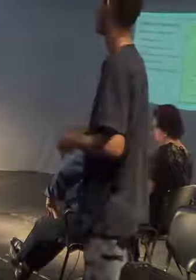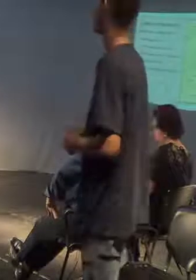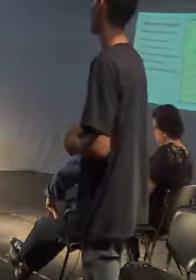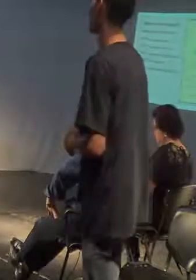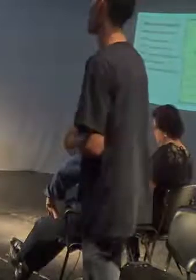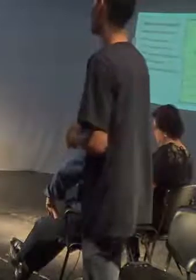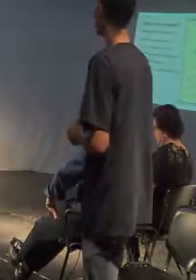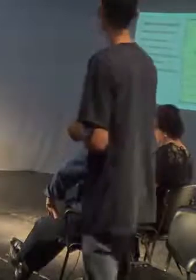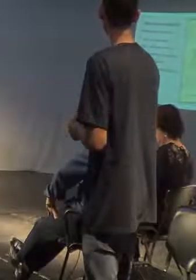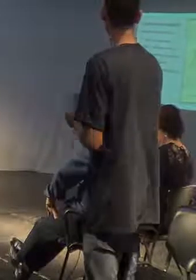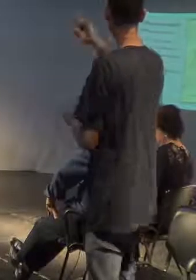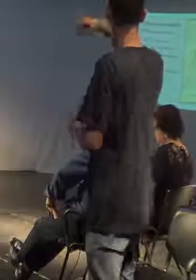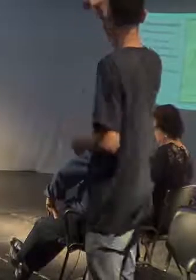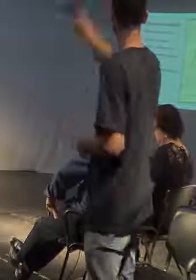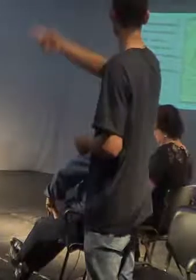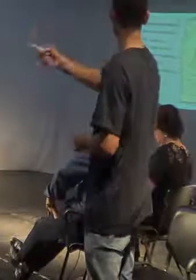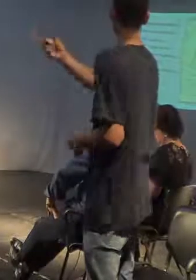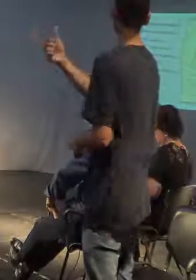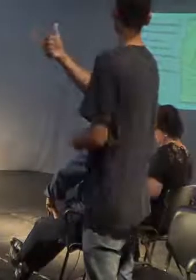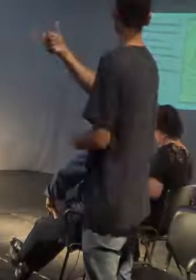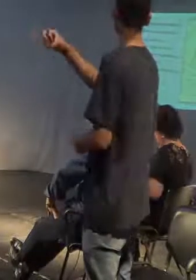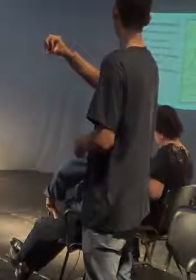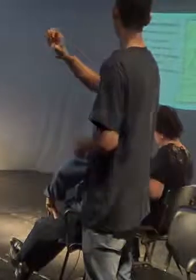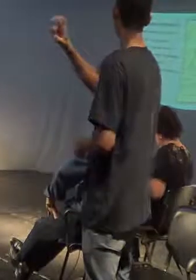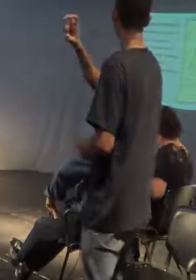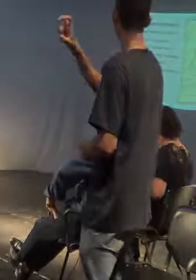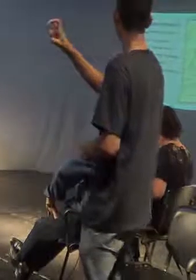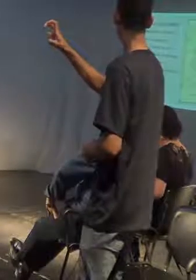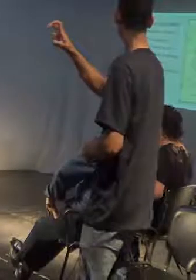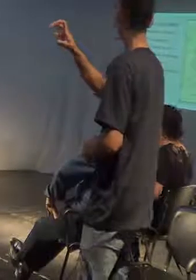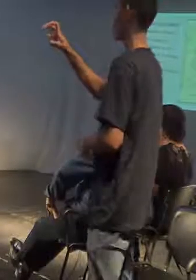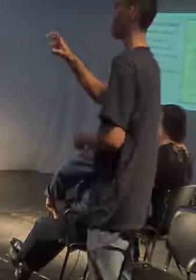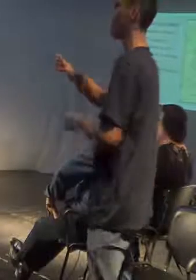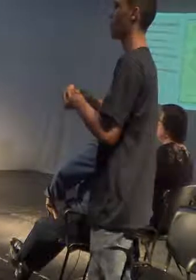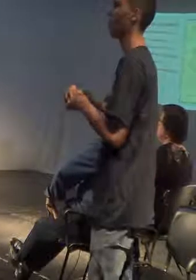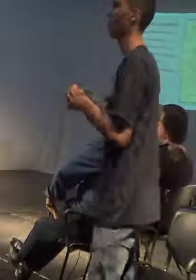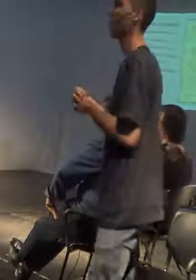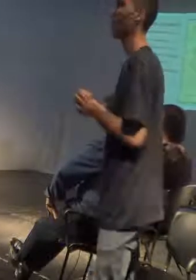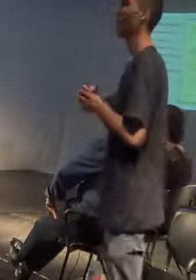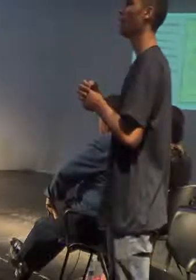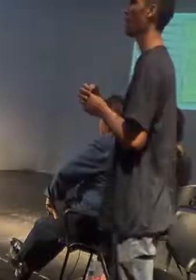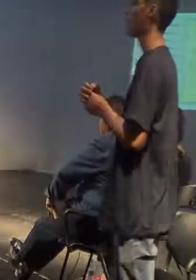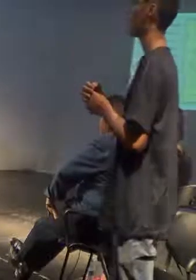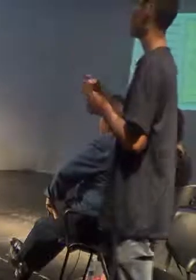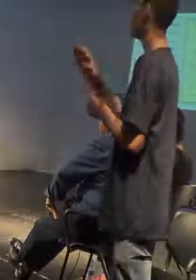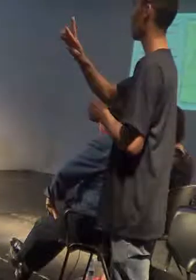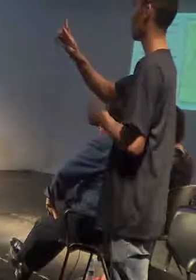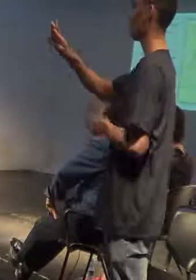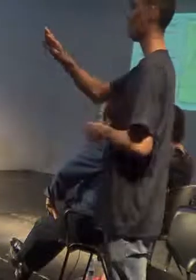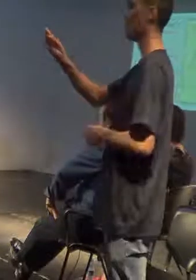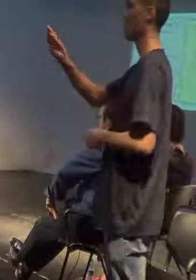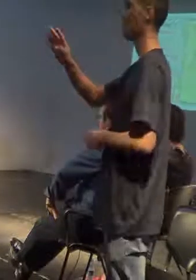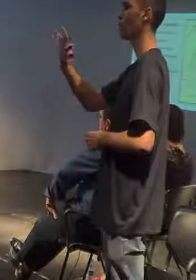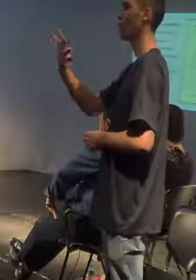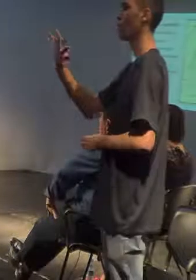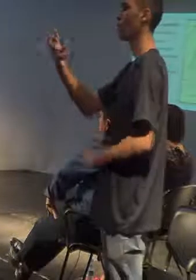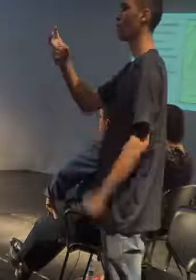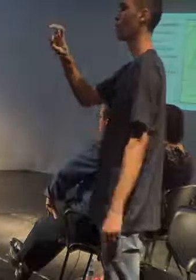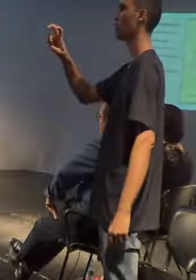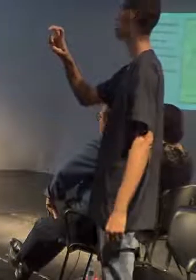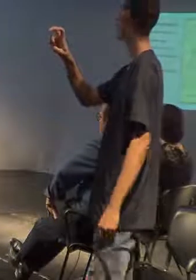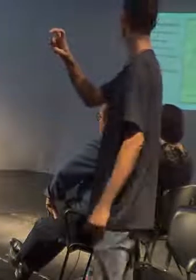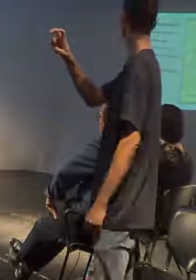Em 1955, você teve a pavimentação da estrada Ilhéus Tabuna, foi das primeiras pavimentações de estrada do interior da Bahia.